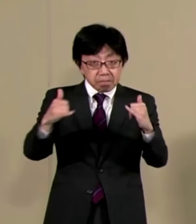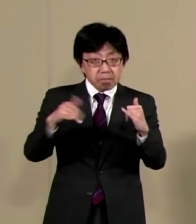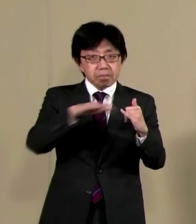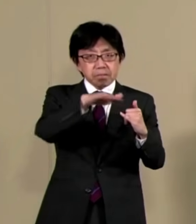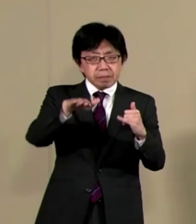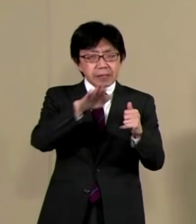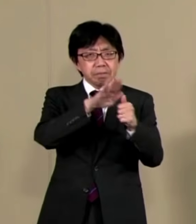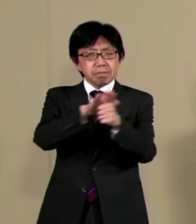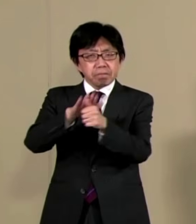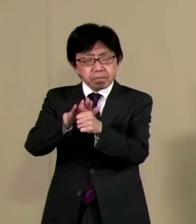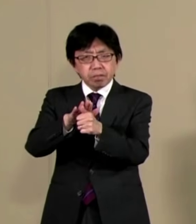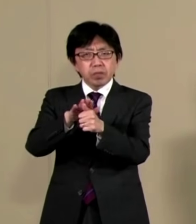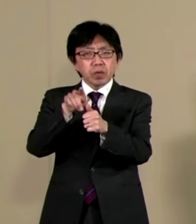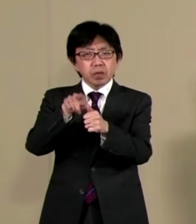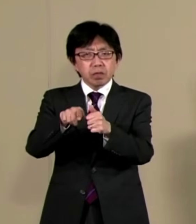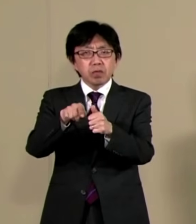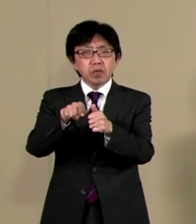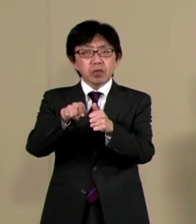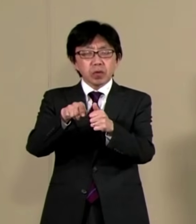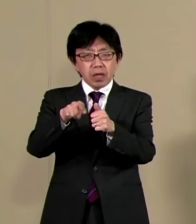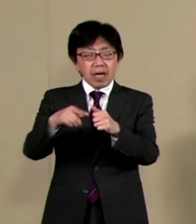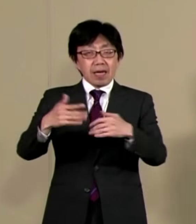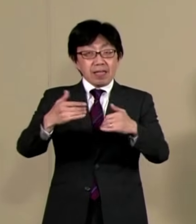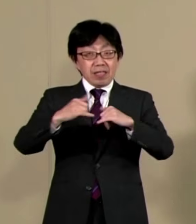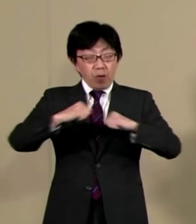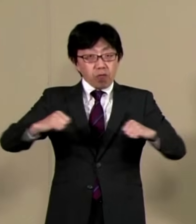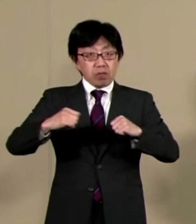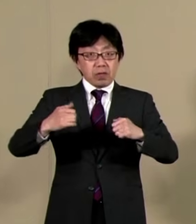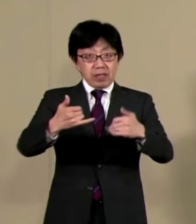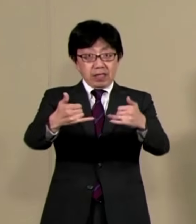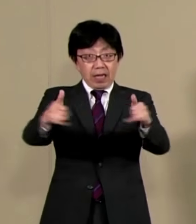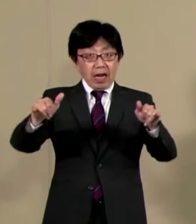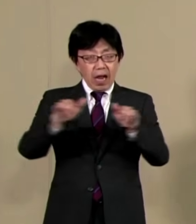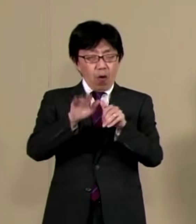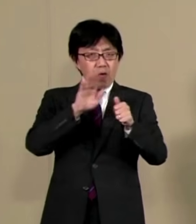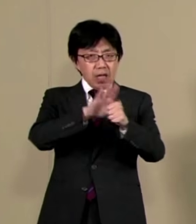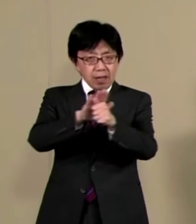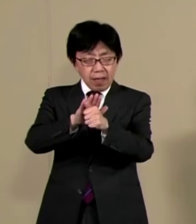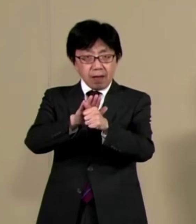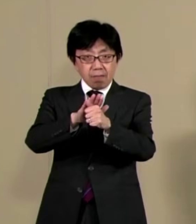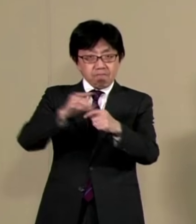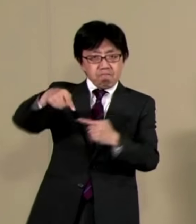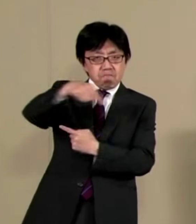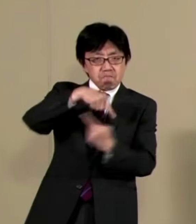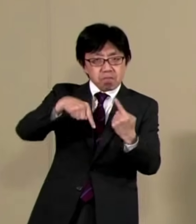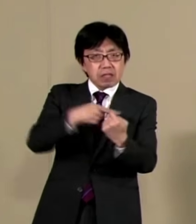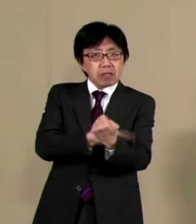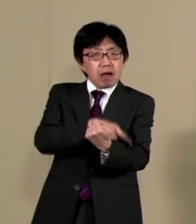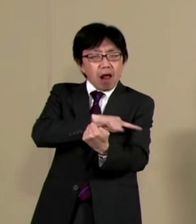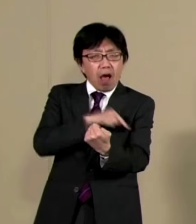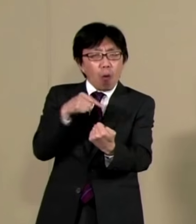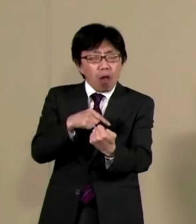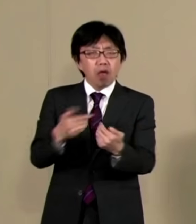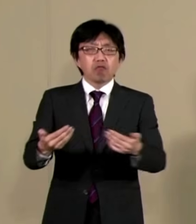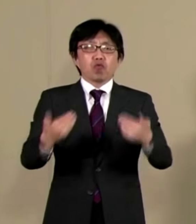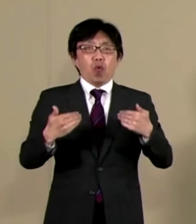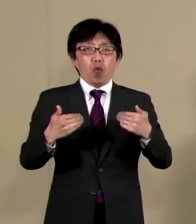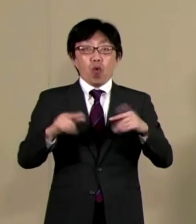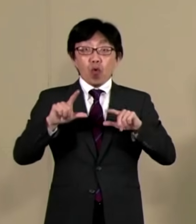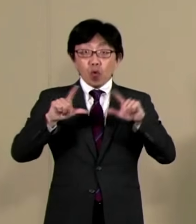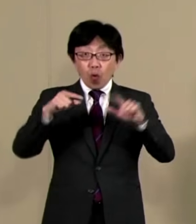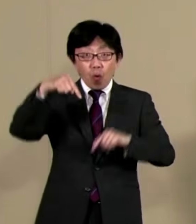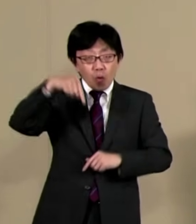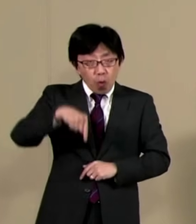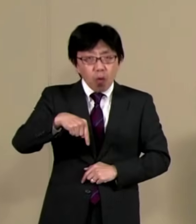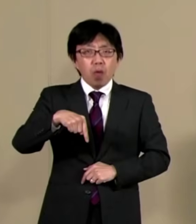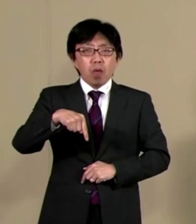という言葉が示すとおり広く社会を動かす力です東京都であれ